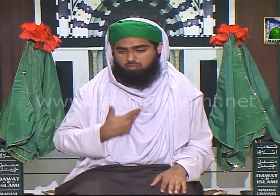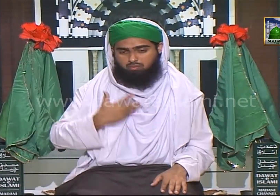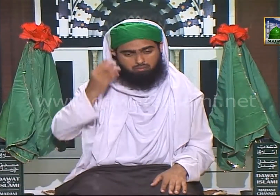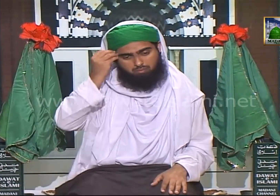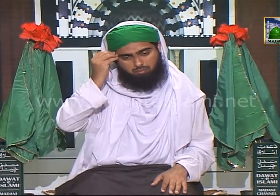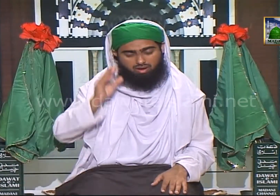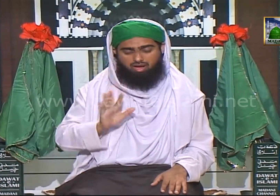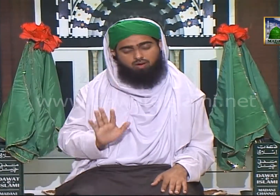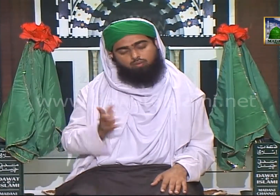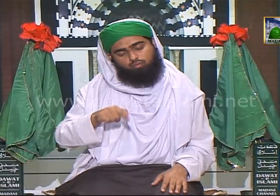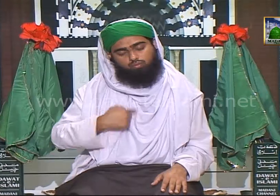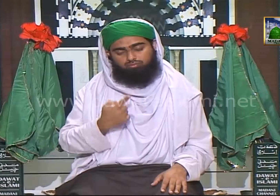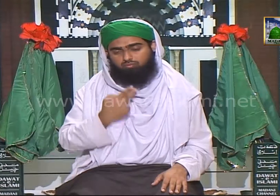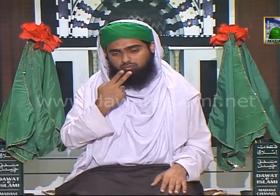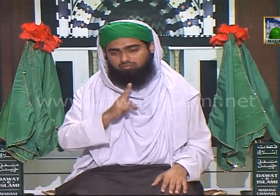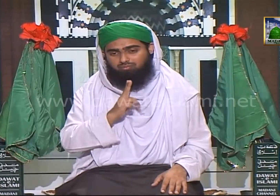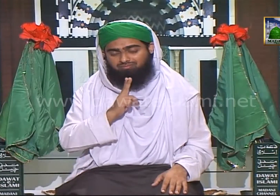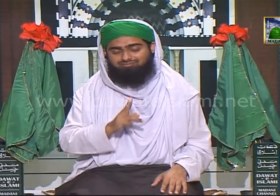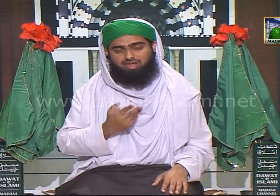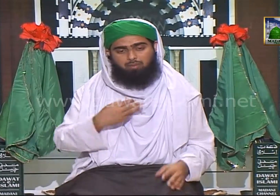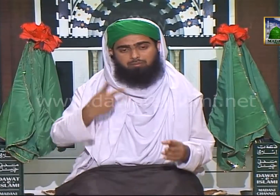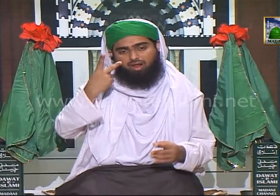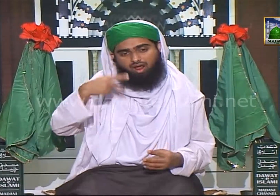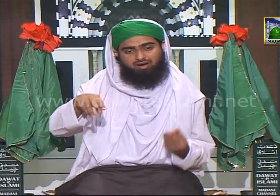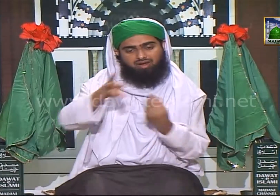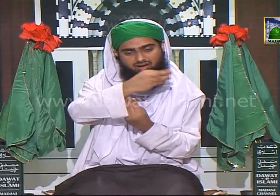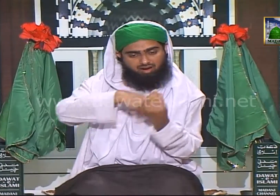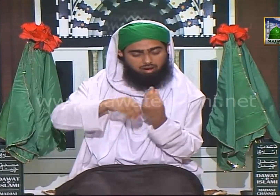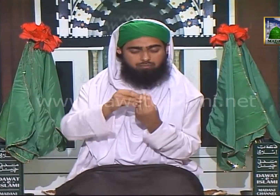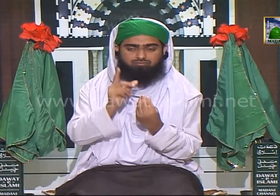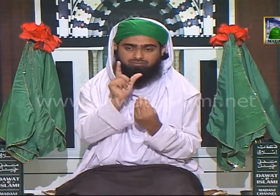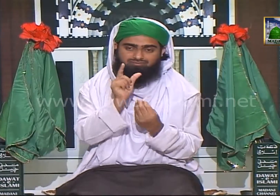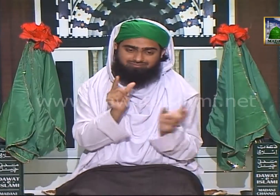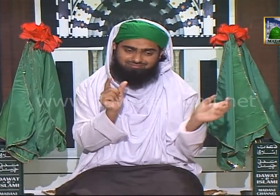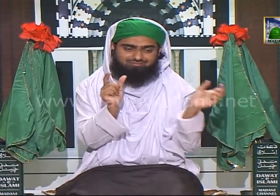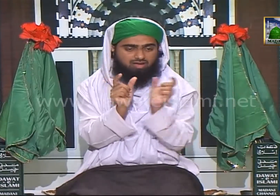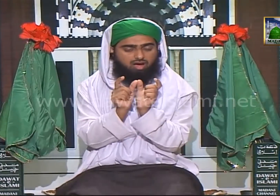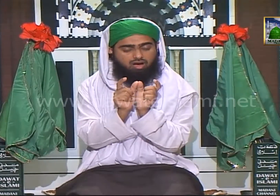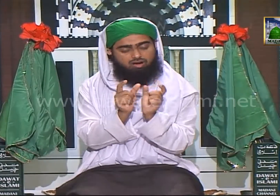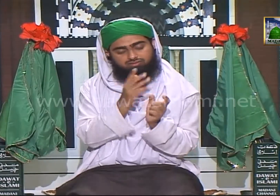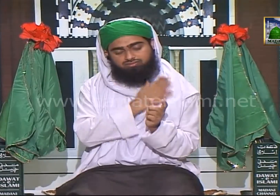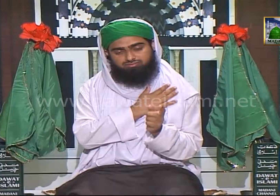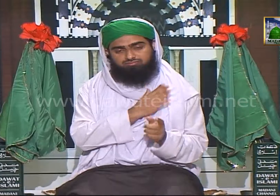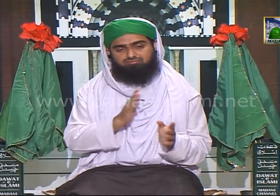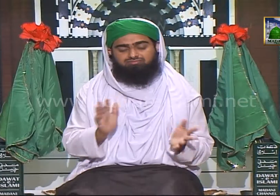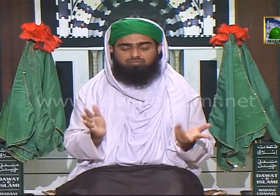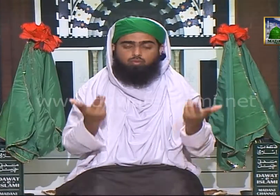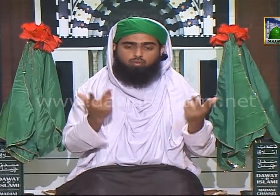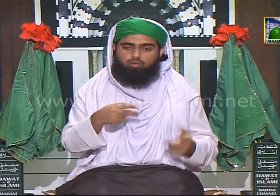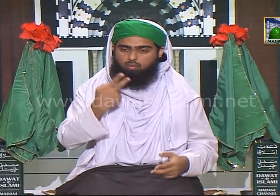منہ تعریف ہے۔ جیسے میں کہا کرتا ہوں کہ اپنے نام کے آگے اپنی مرضی سے حاجی الیاس، حاجی اقبال، تو اپنے منہ سے کیوں کہتا؟ تمہیں کیا پتا